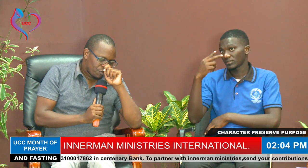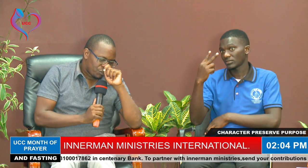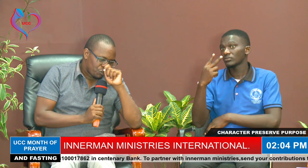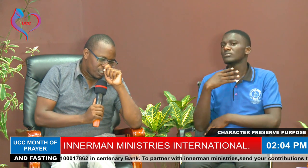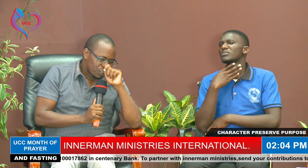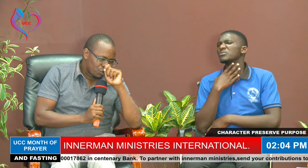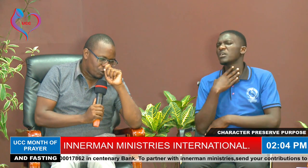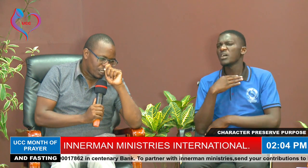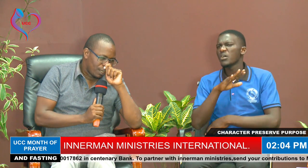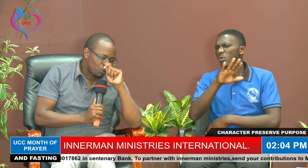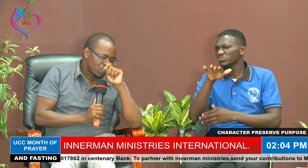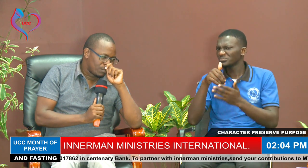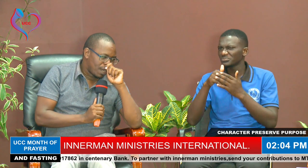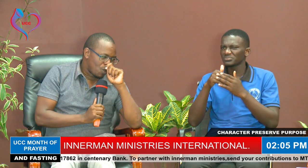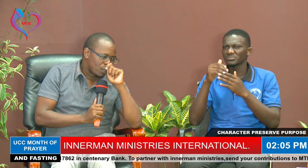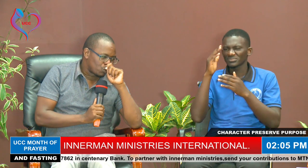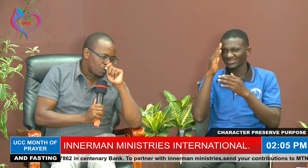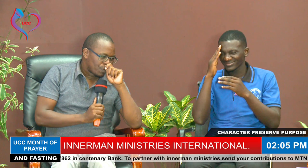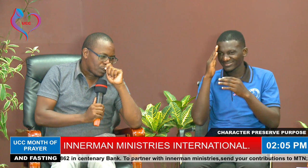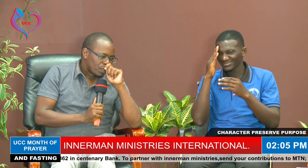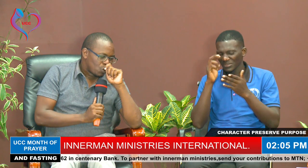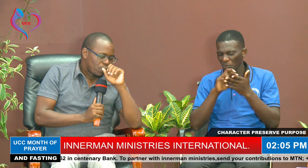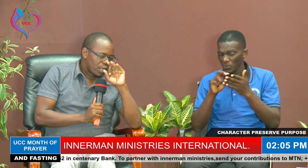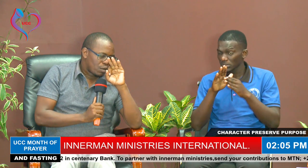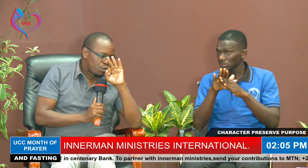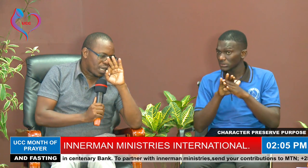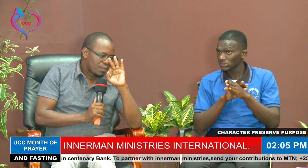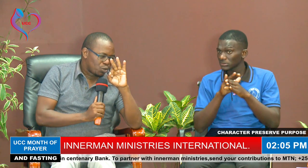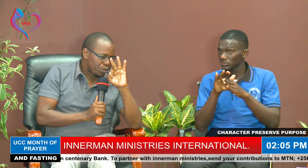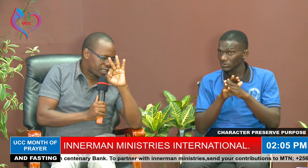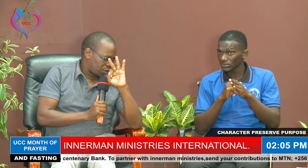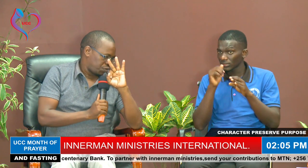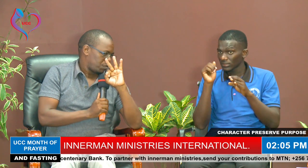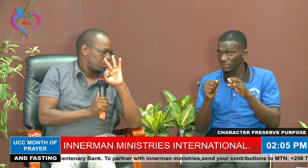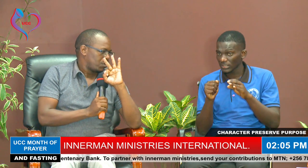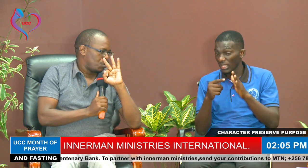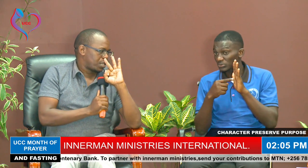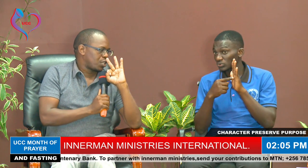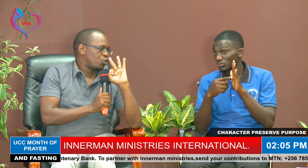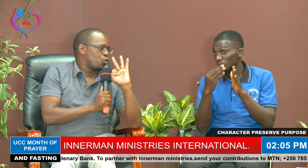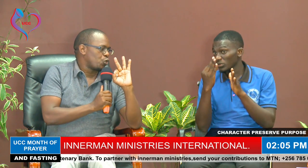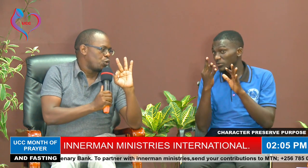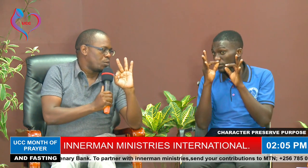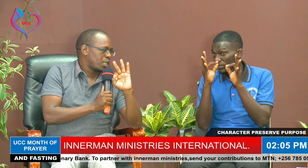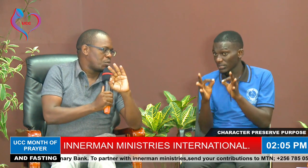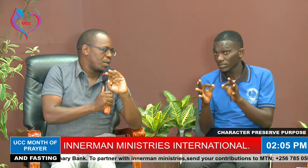everyone to read slowly. Renja galo timba awantu. Kubalu genda kula gebi into bisatu. Kumusajyo yoyo. Kumusajyo mumanyo